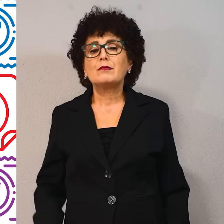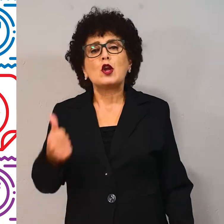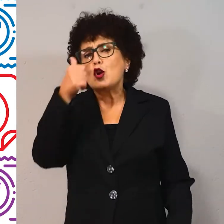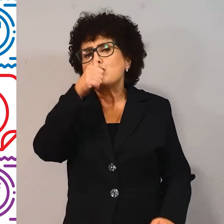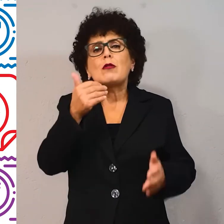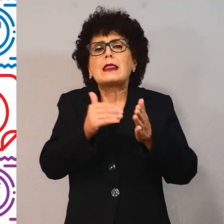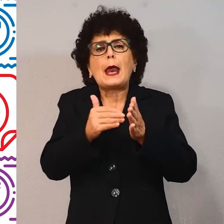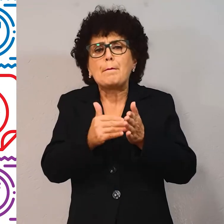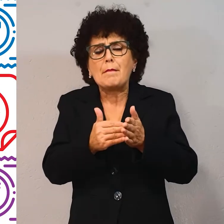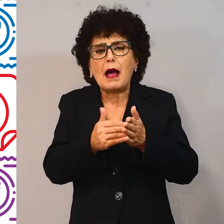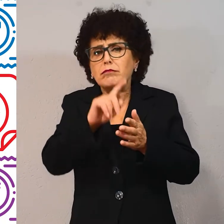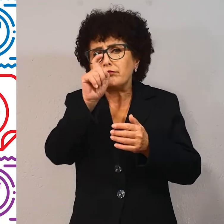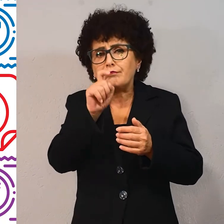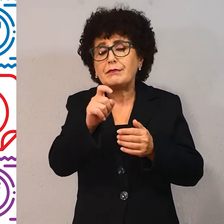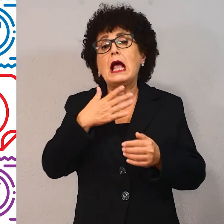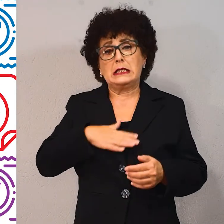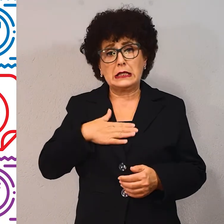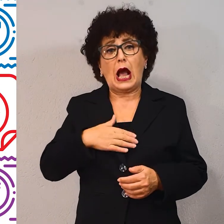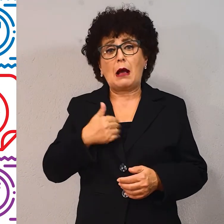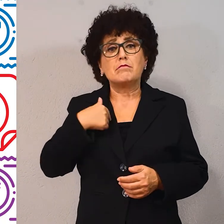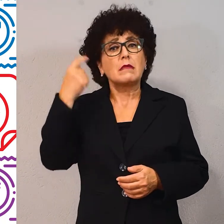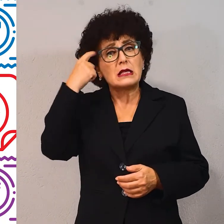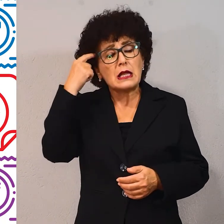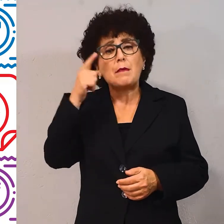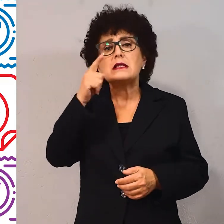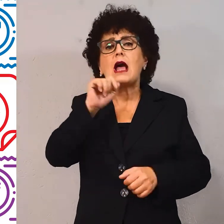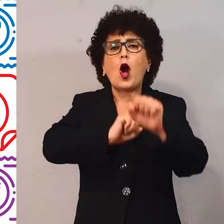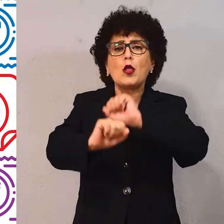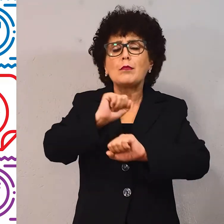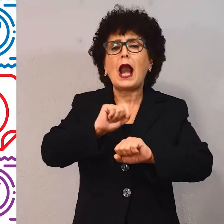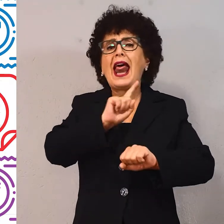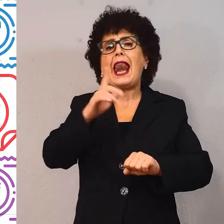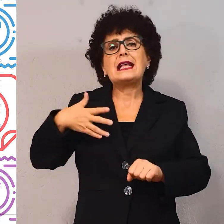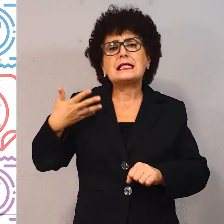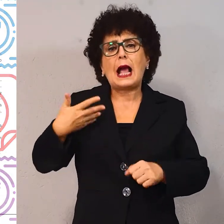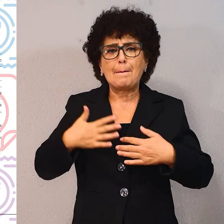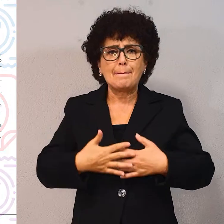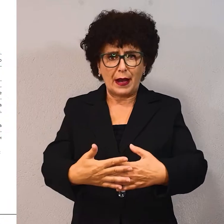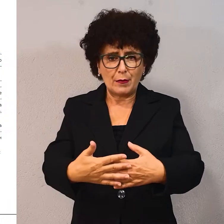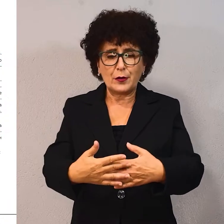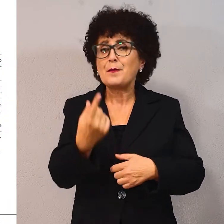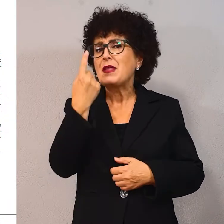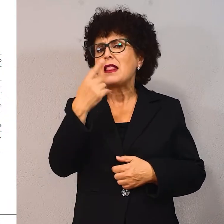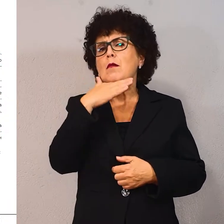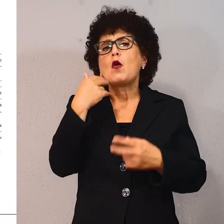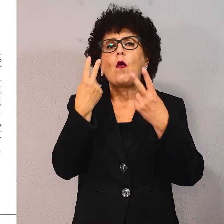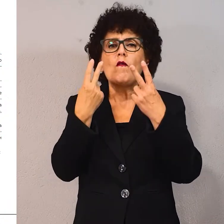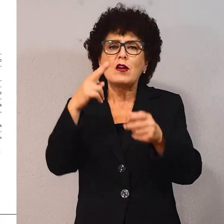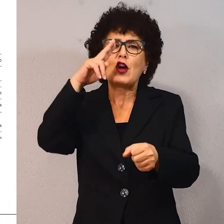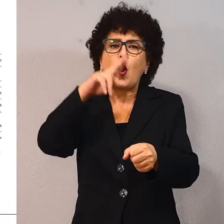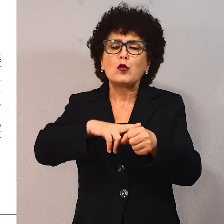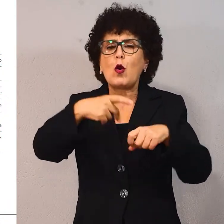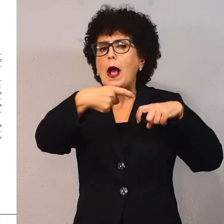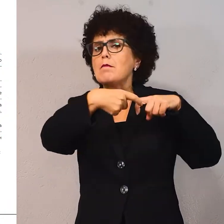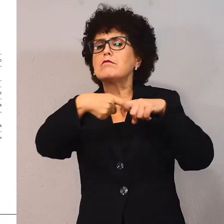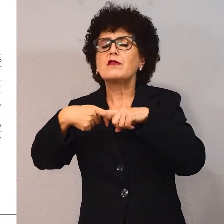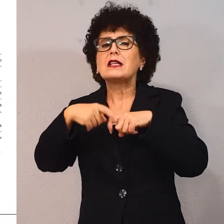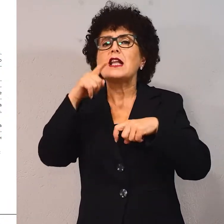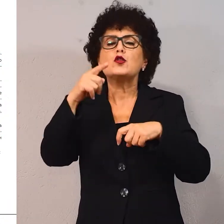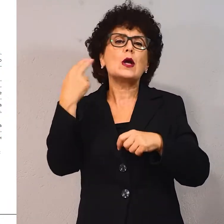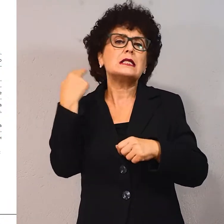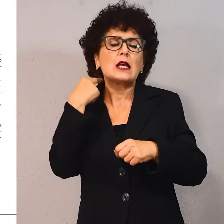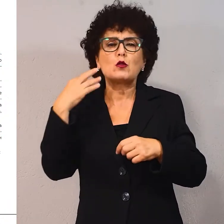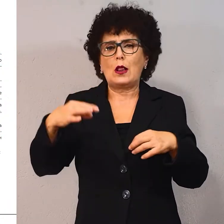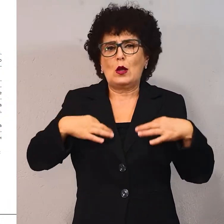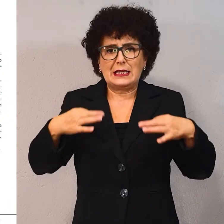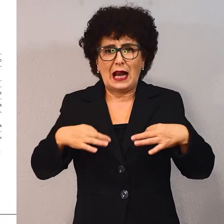Што треба? Сакам да знам за контрацепција. Една од поважните одлуки поврзани со